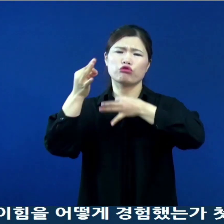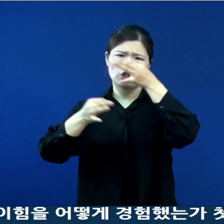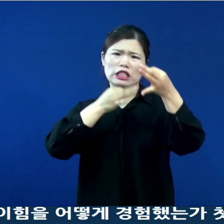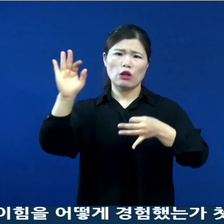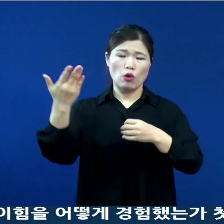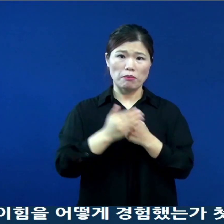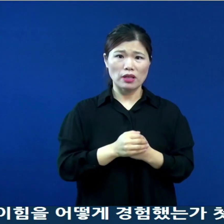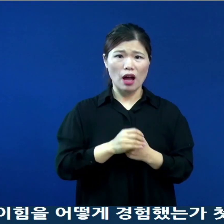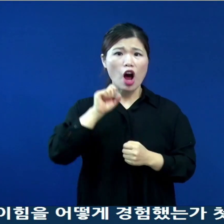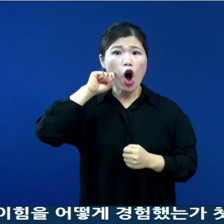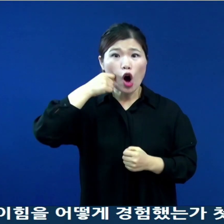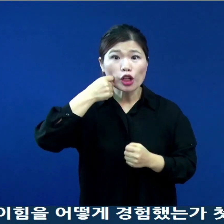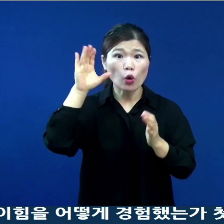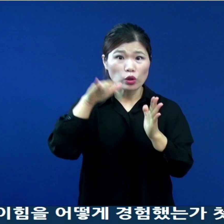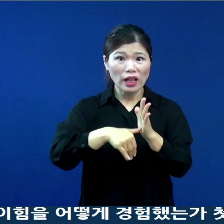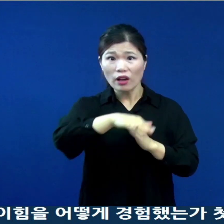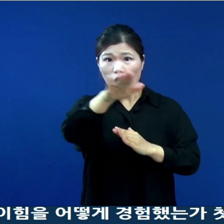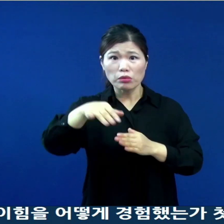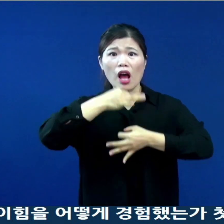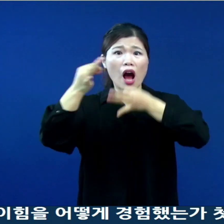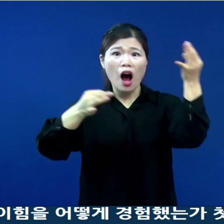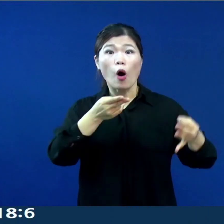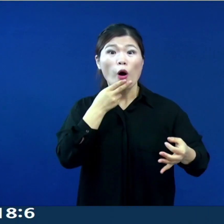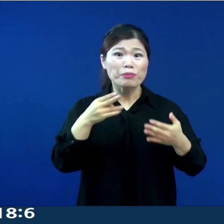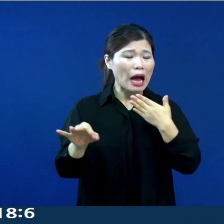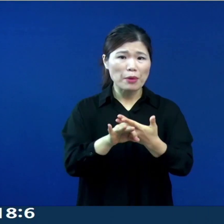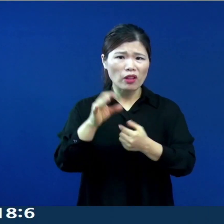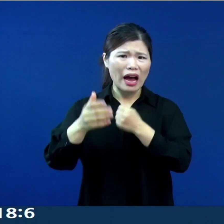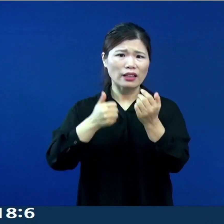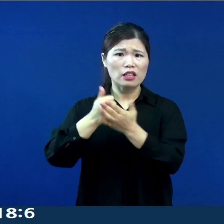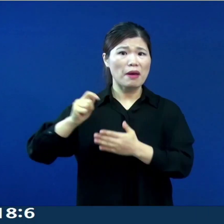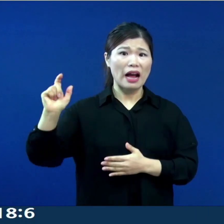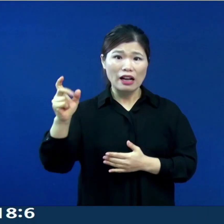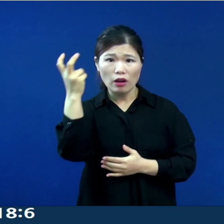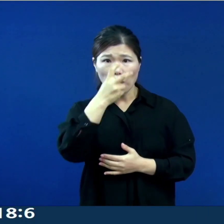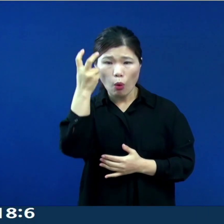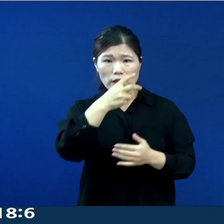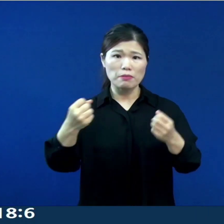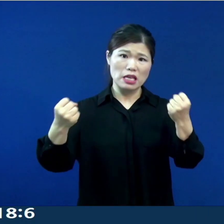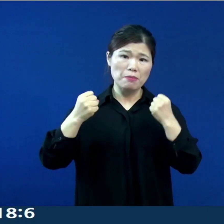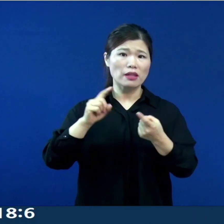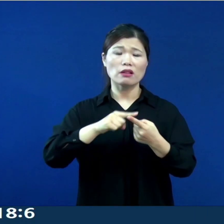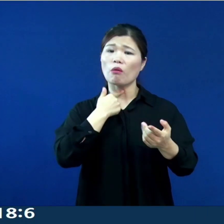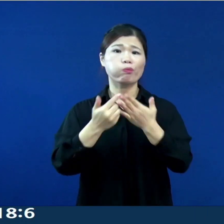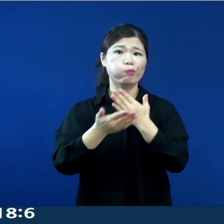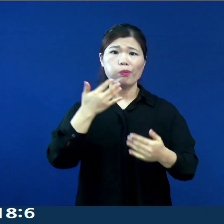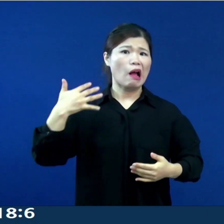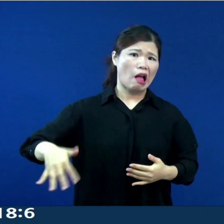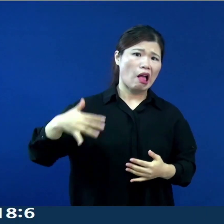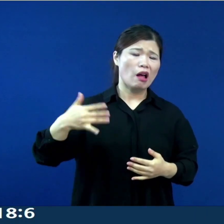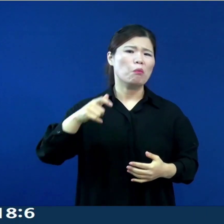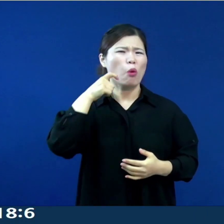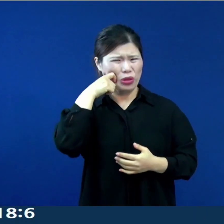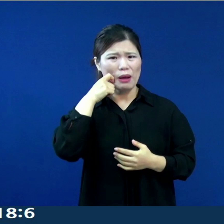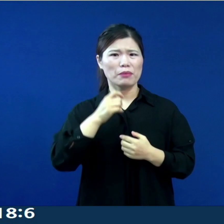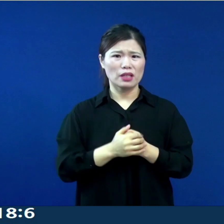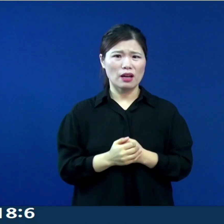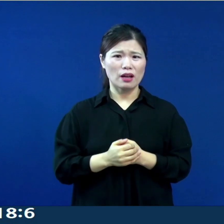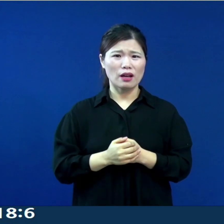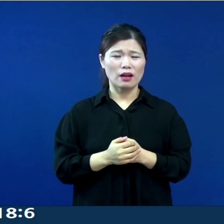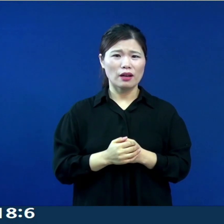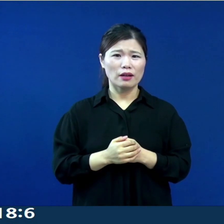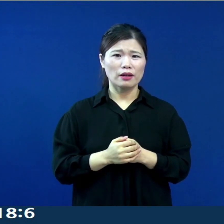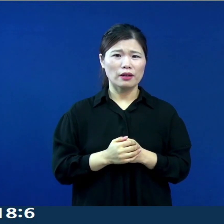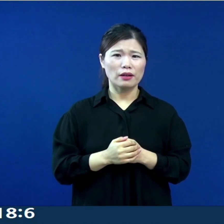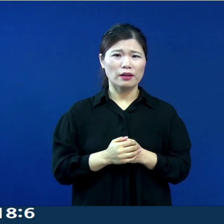어려운 상황에 처했을 때 부르짖지 아니하면 하나님의 강력한 보호하심의 힘을 경험할 수 없다는 사실입니다.